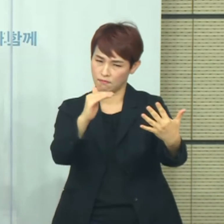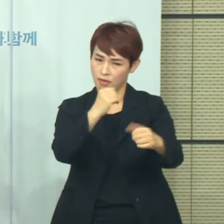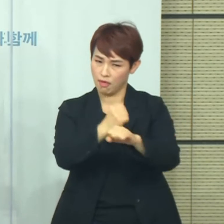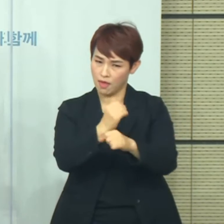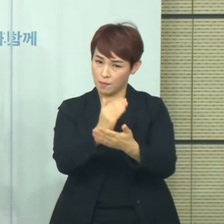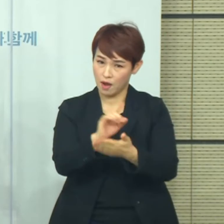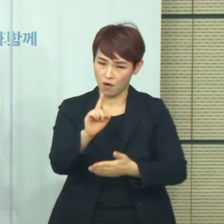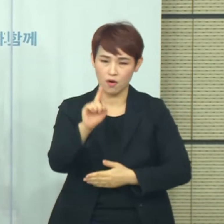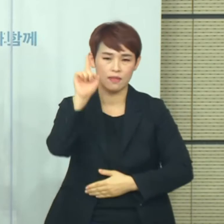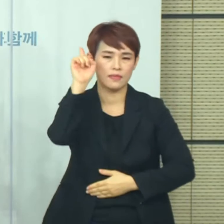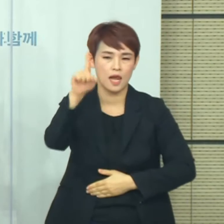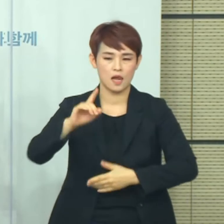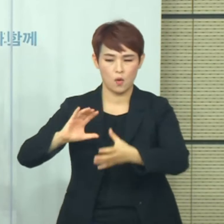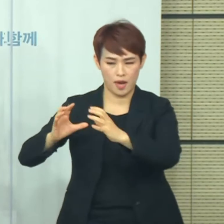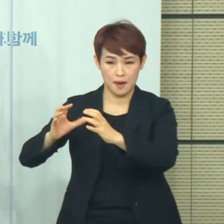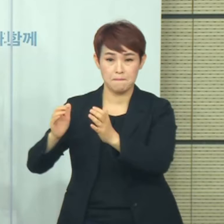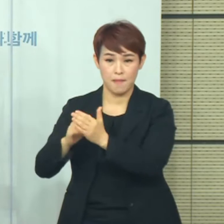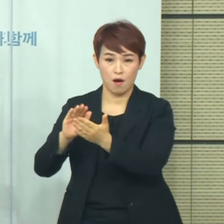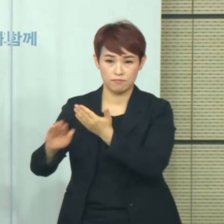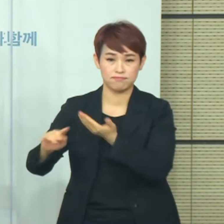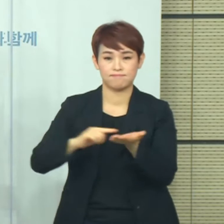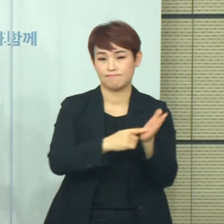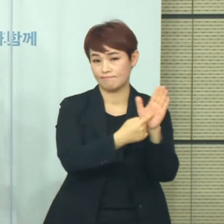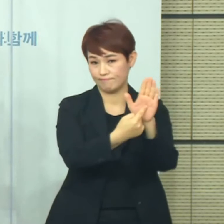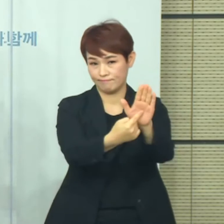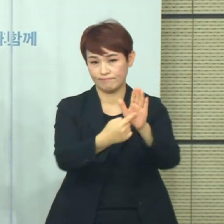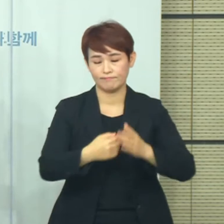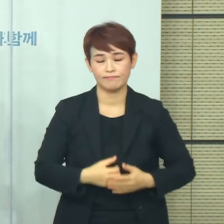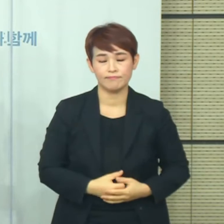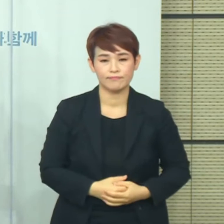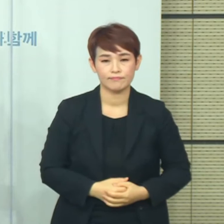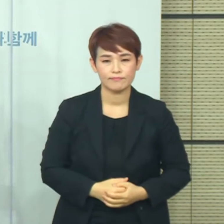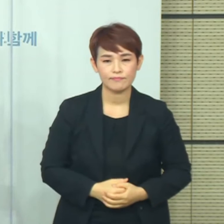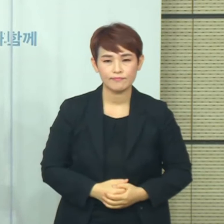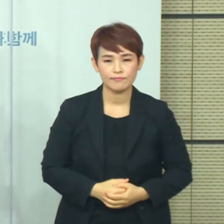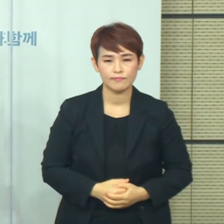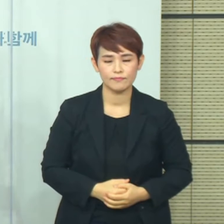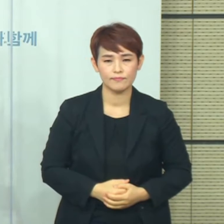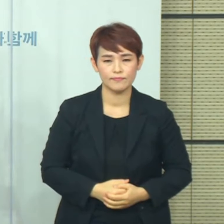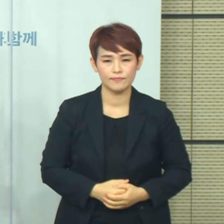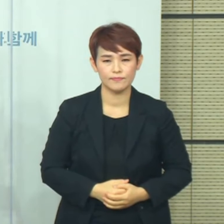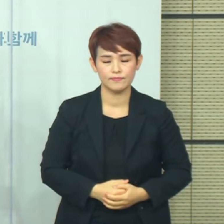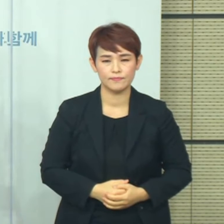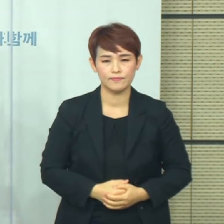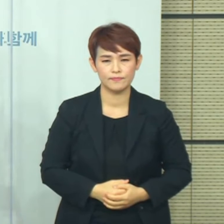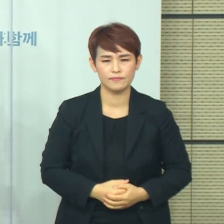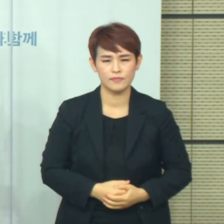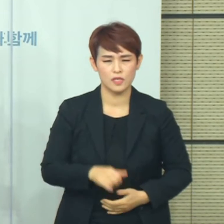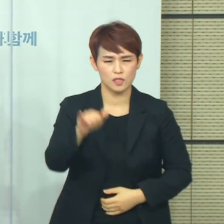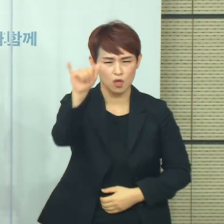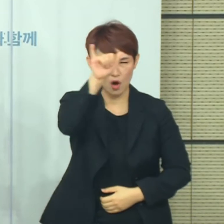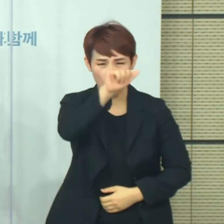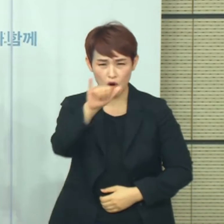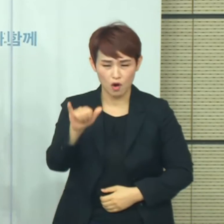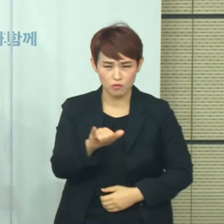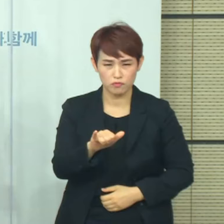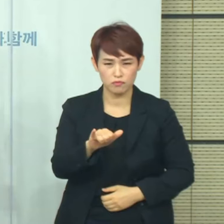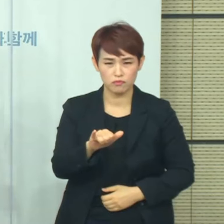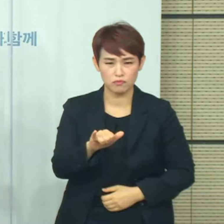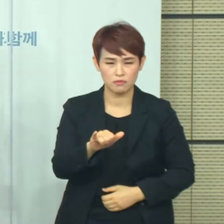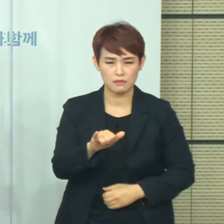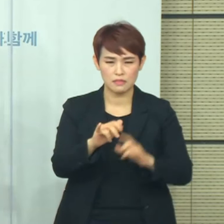내일 중대본 회의를 거쳐 결정하여 발표할 예정입니다. 특히 전국적 이동과 가족